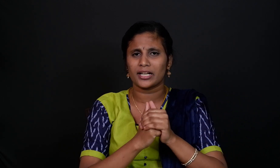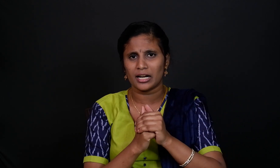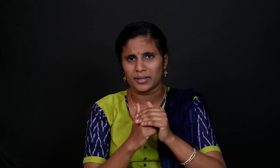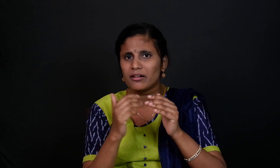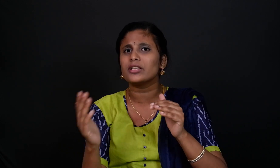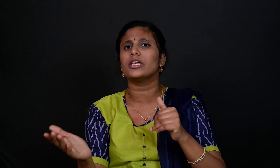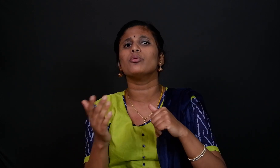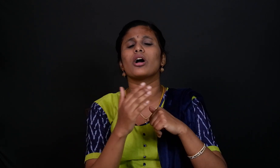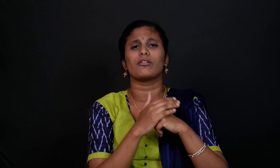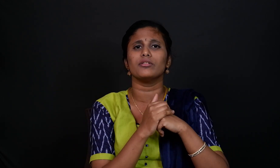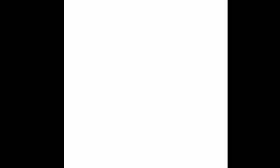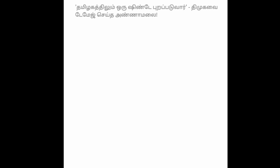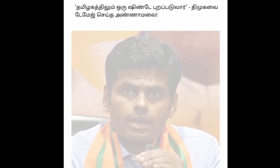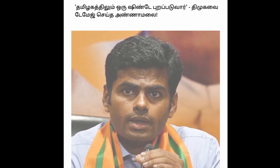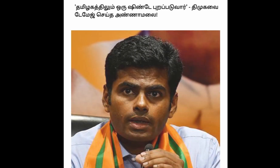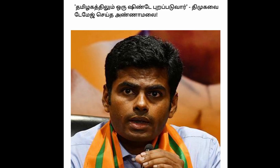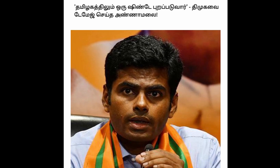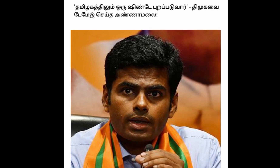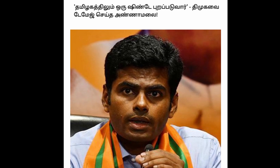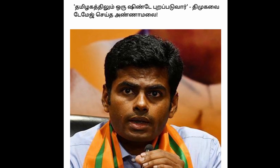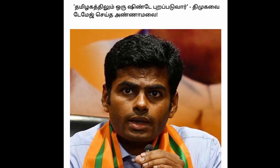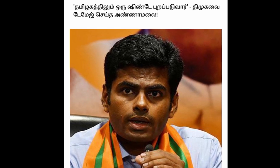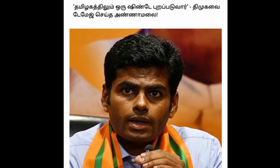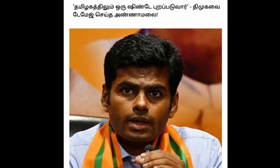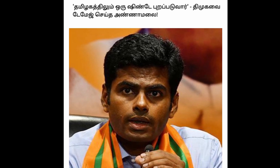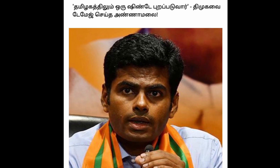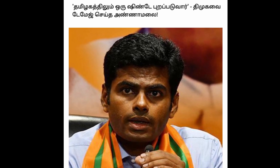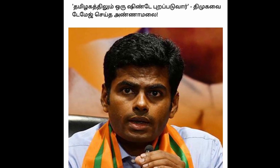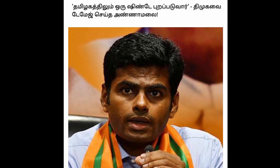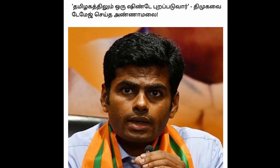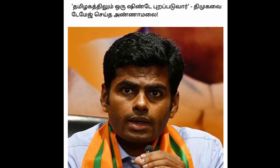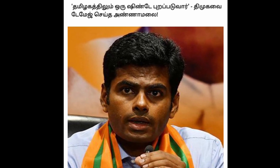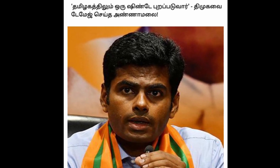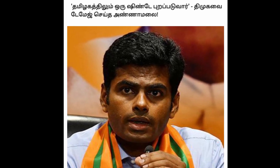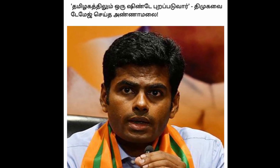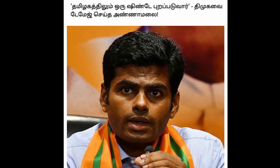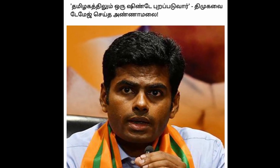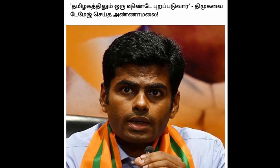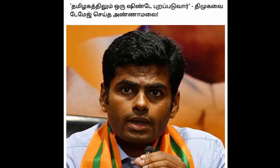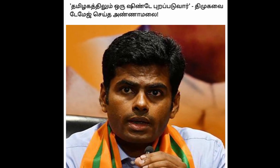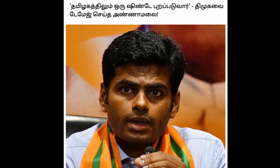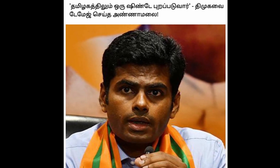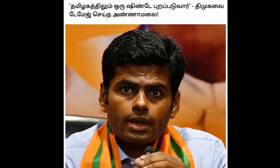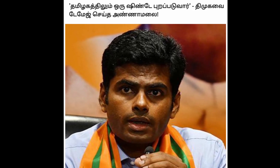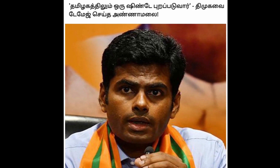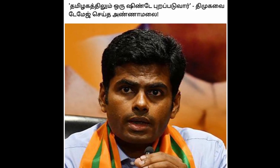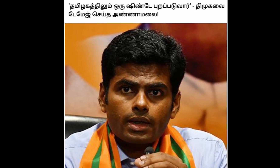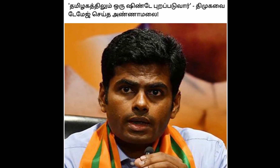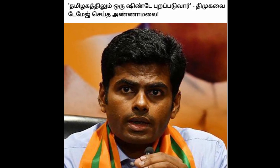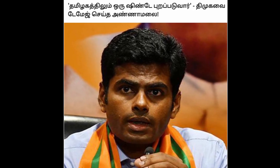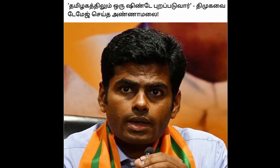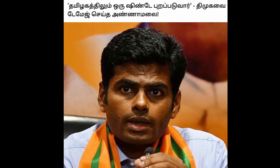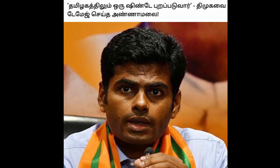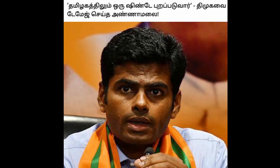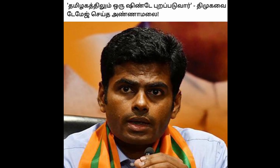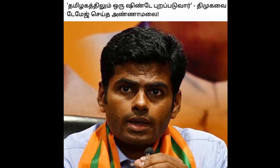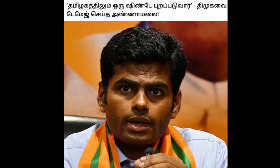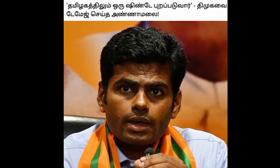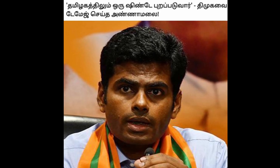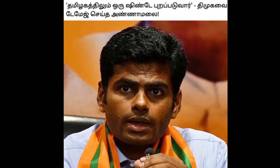நிலைமை தான் வந்து திமுகவுக்கு வந்து வரப்போகுதுன்னு சொன்னா ரொம்ப கோவப்படுறாங்க. என்னப்பா சிவசேனா கட்சி வேற திமுக வேற அப்படின்ற மாதிரி வந்து சொல்றாங்க. ரெண்டு கட்சிகளுக்கும்